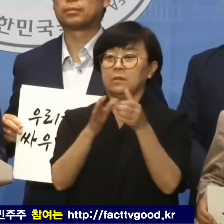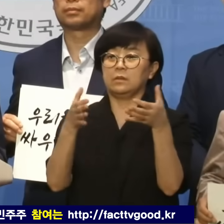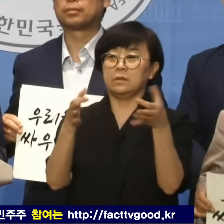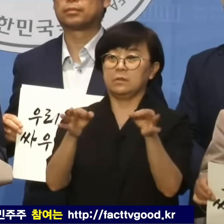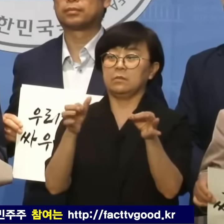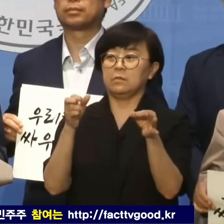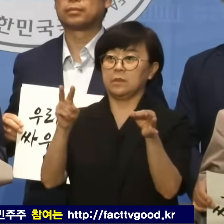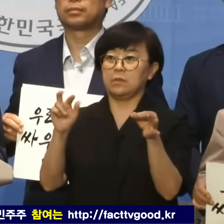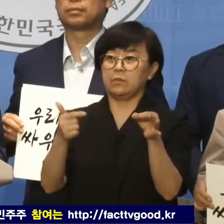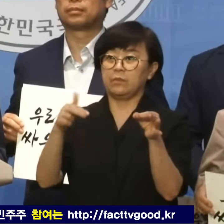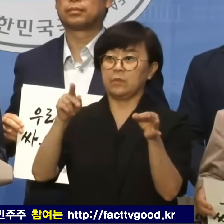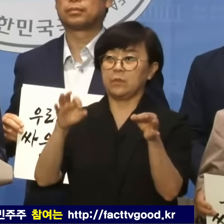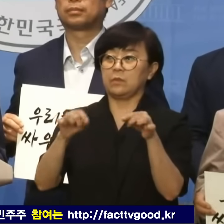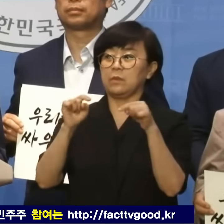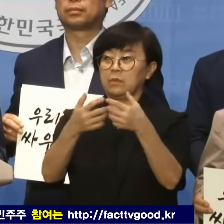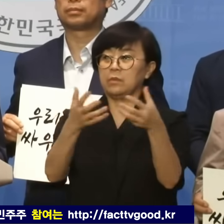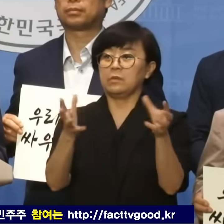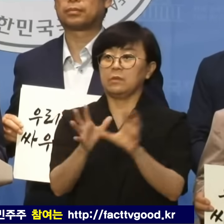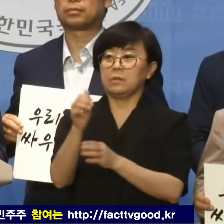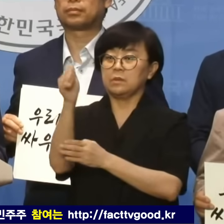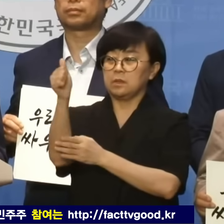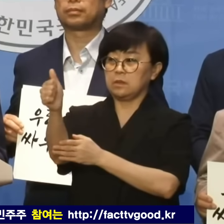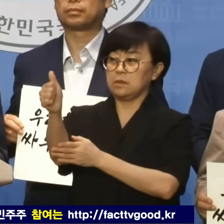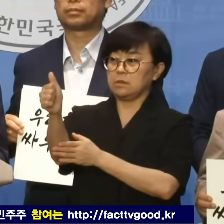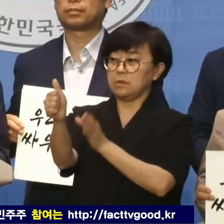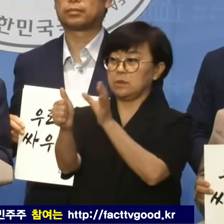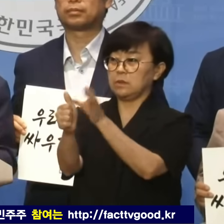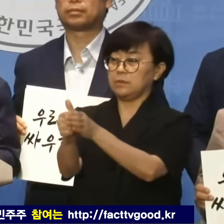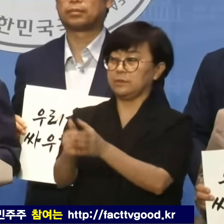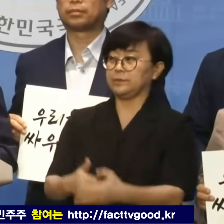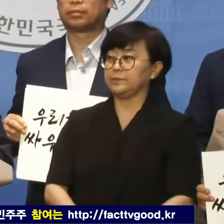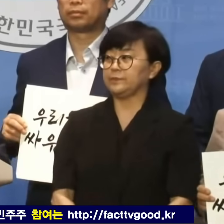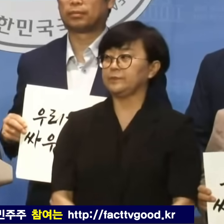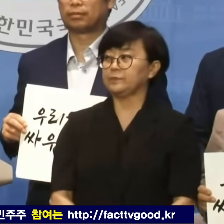김현정 협의회 회장님께서 하시겠습니다.